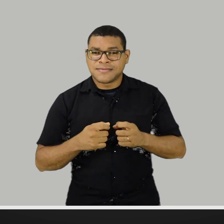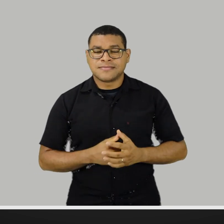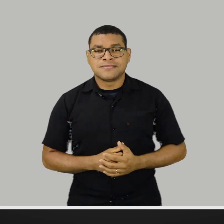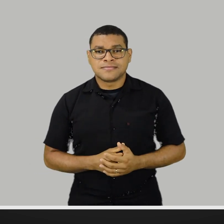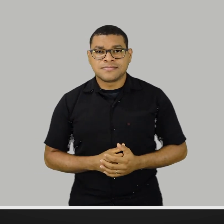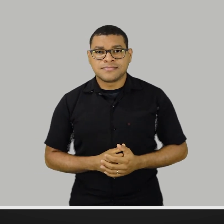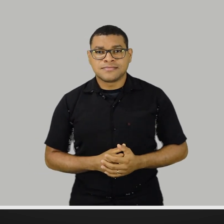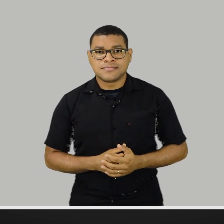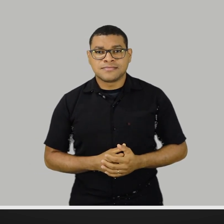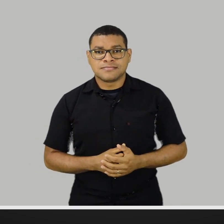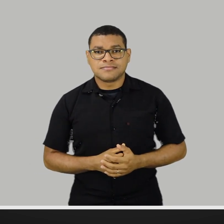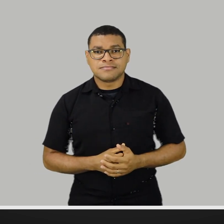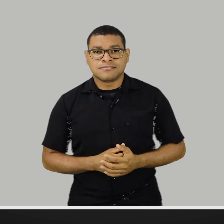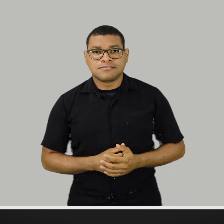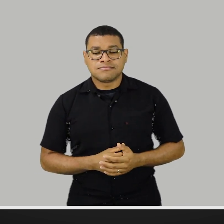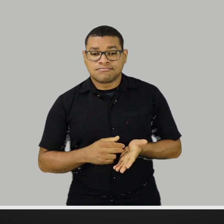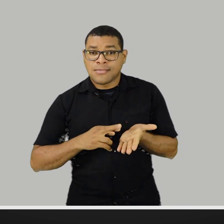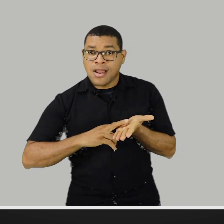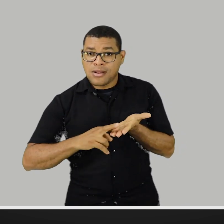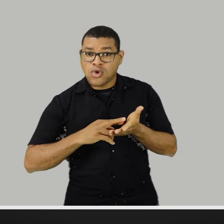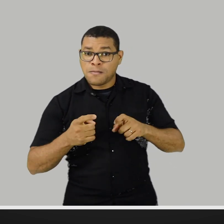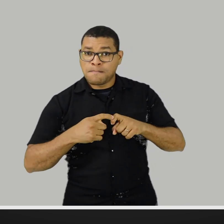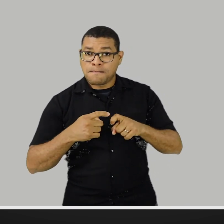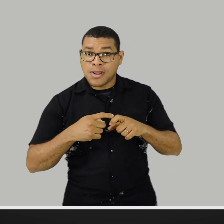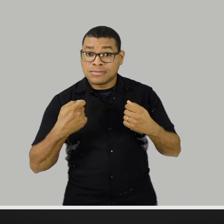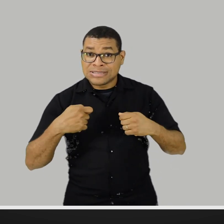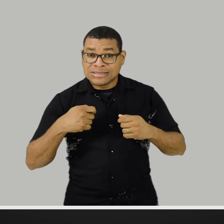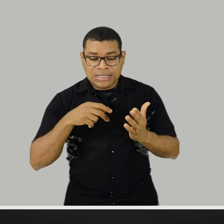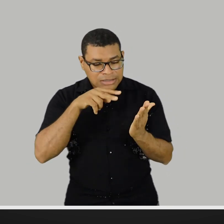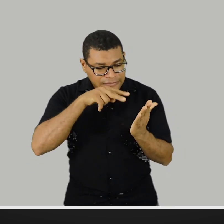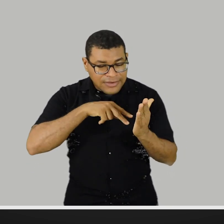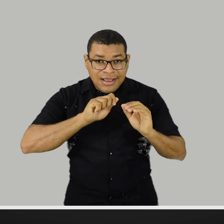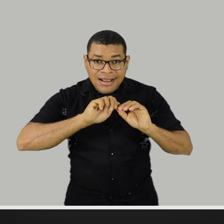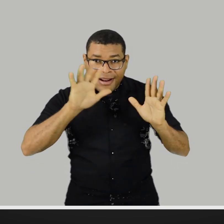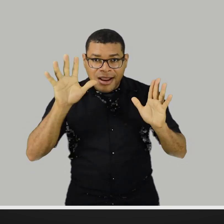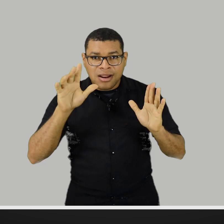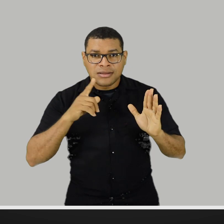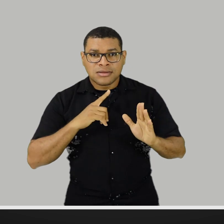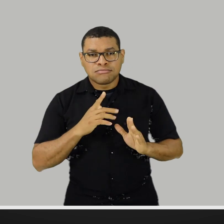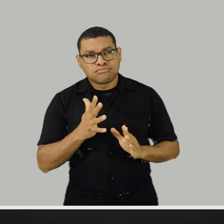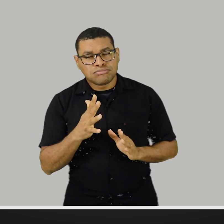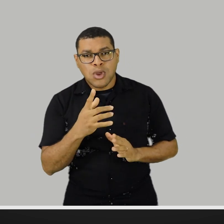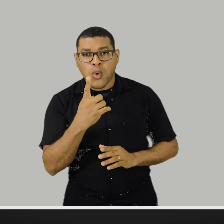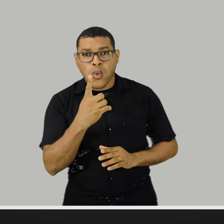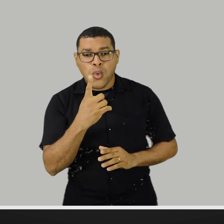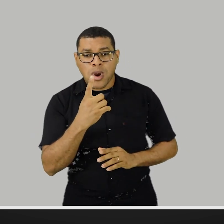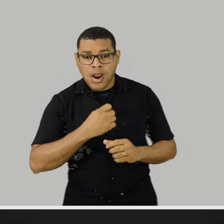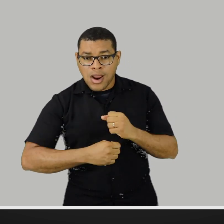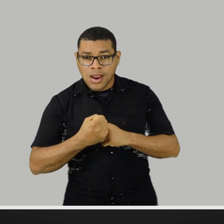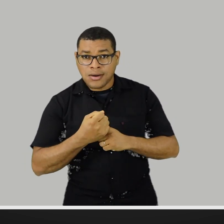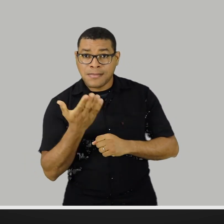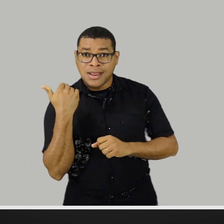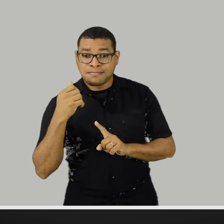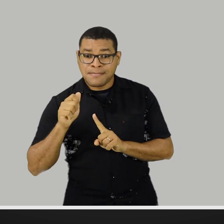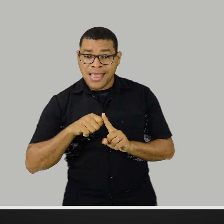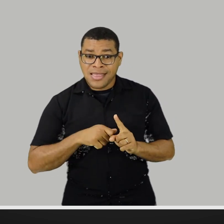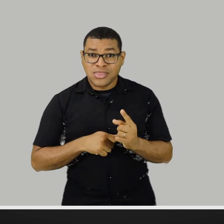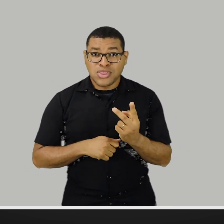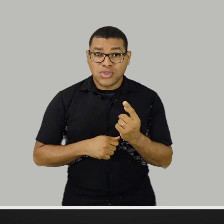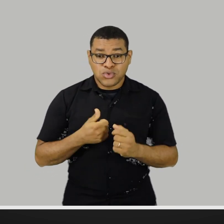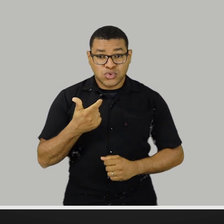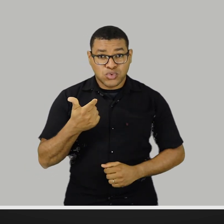médico legível expedido no prazo de até 12 meses anteriores à data de sua apresentação